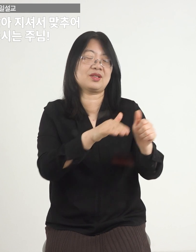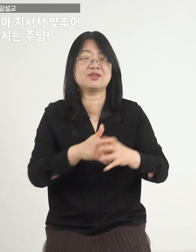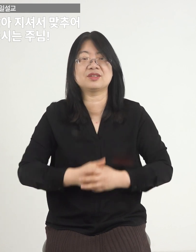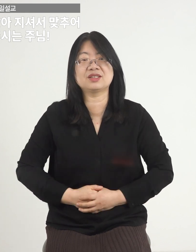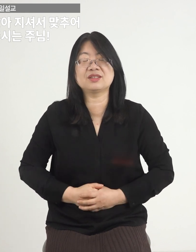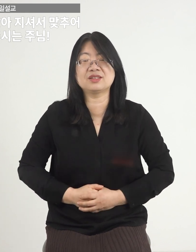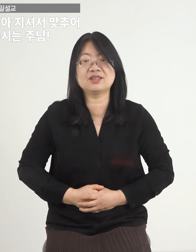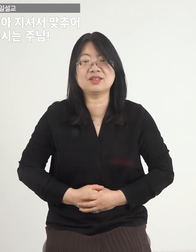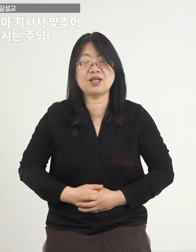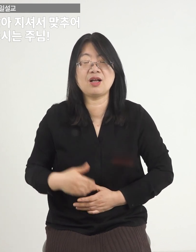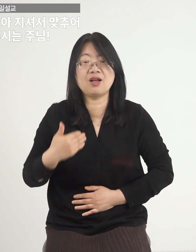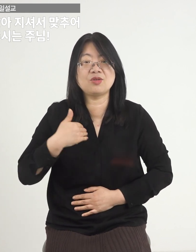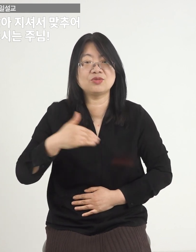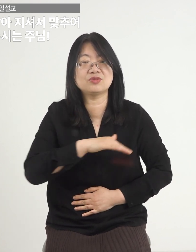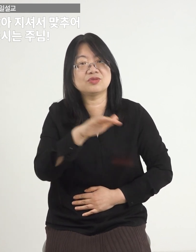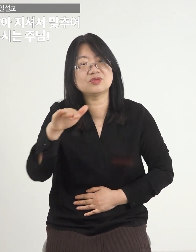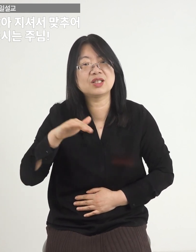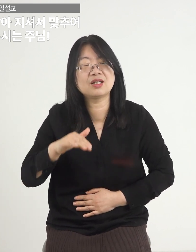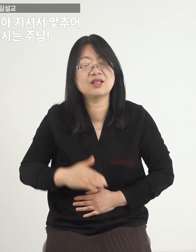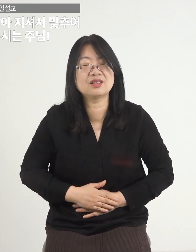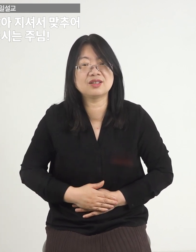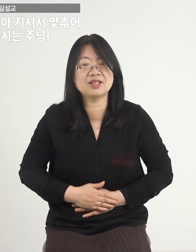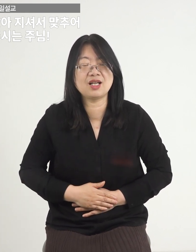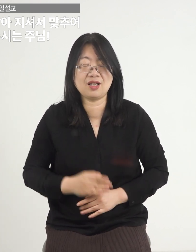여러분, 우리